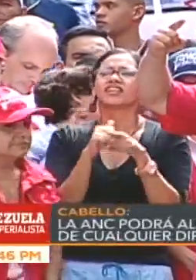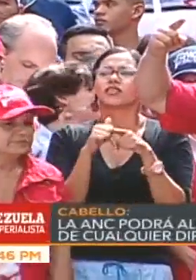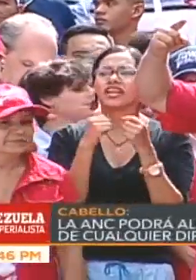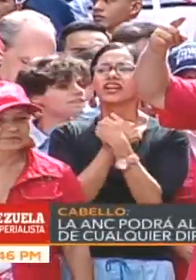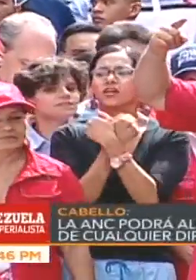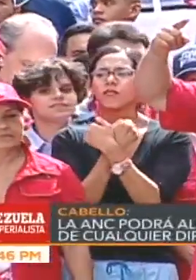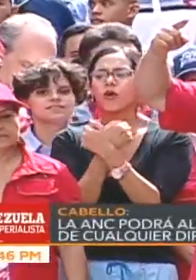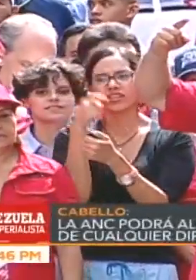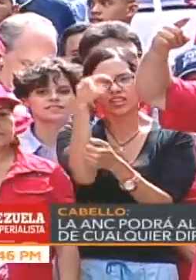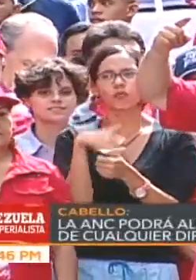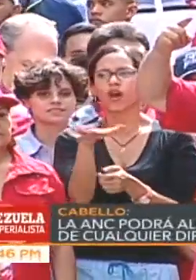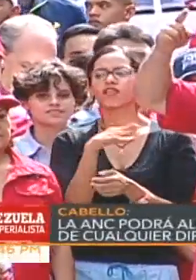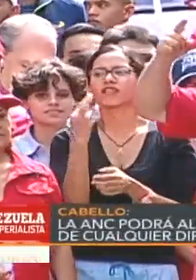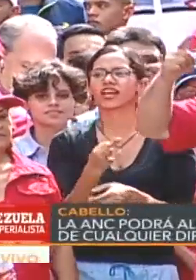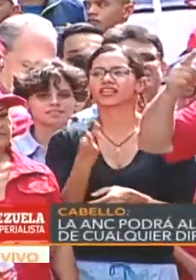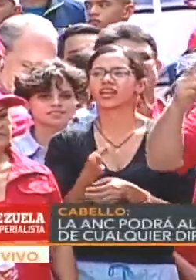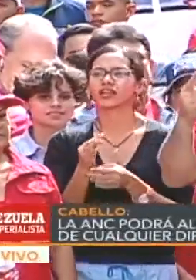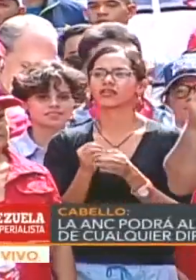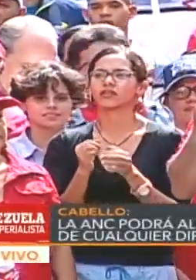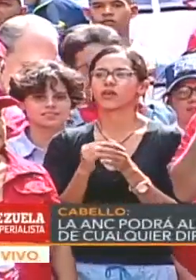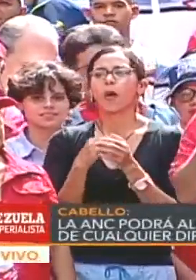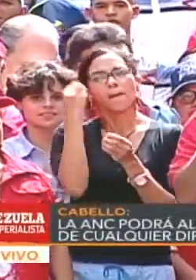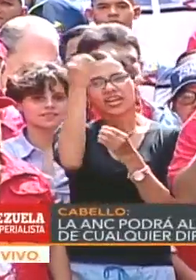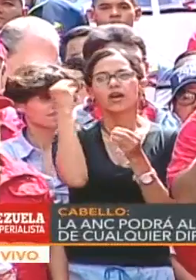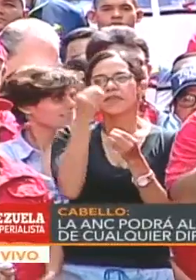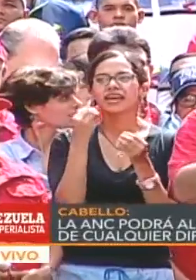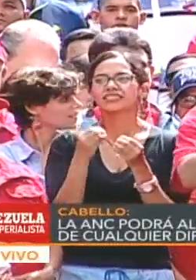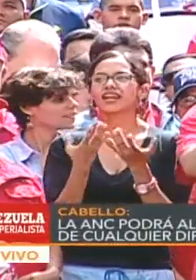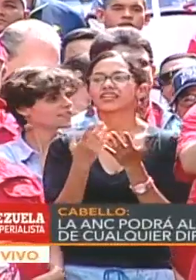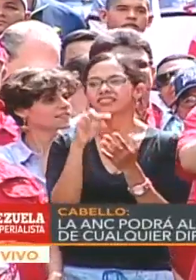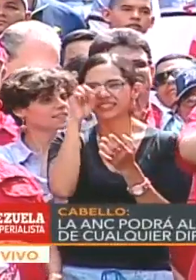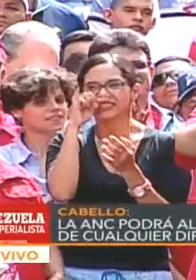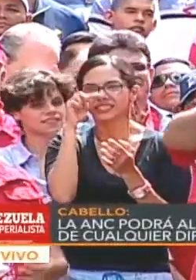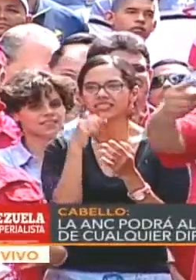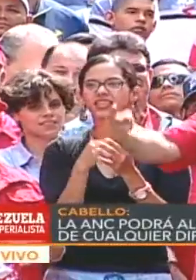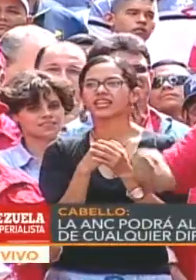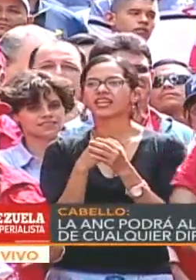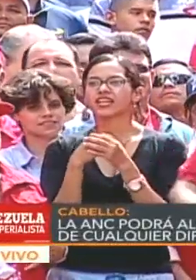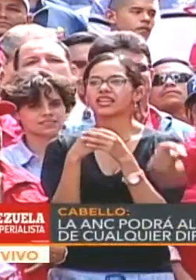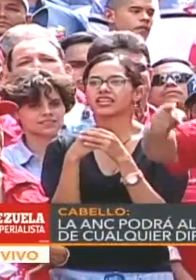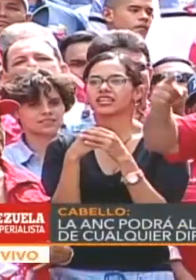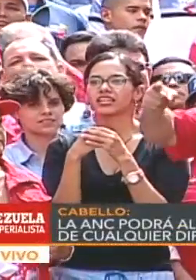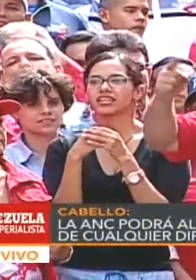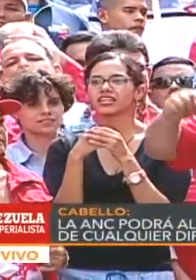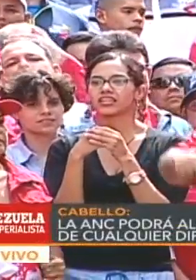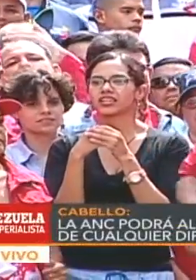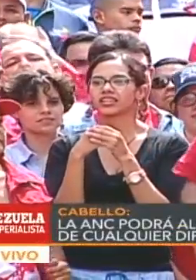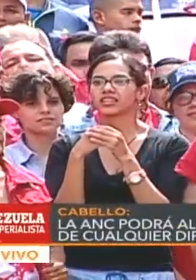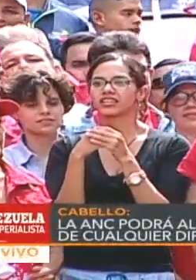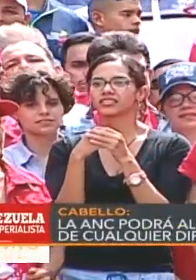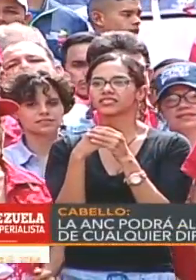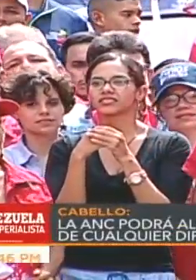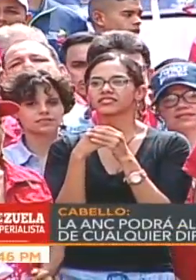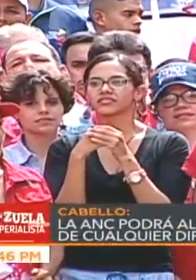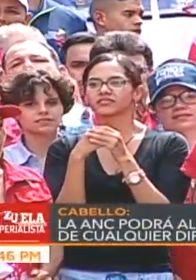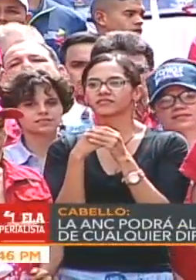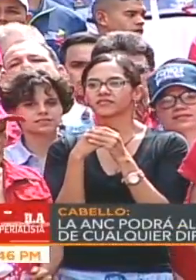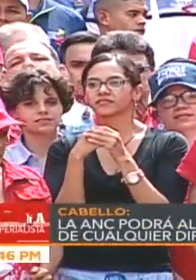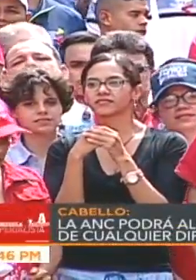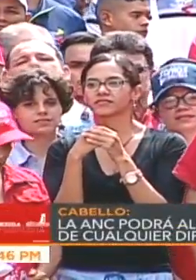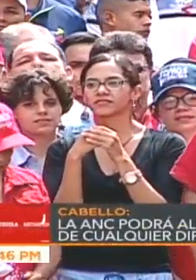verdadero. Porque creen que la burguesía les va a abrir las puertas y los va a sentar en su misma mesa.